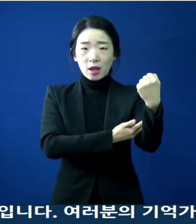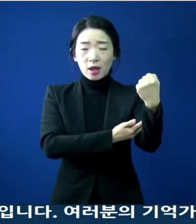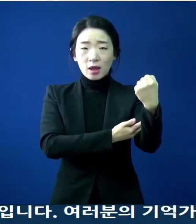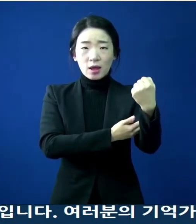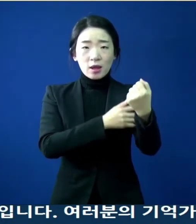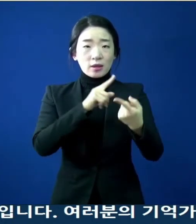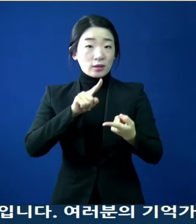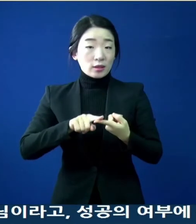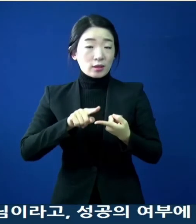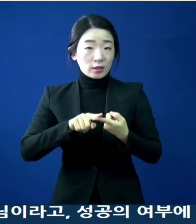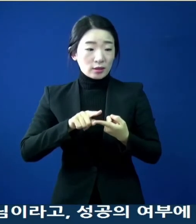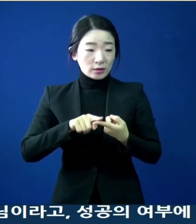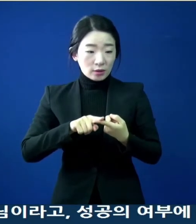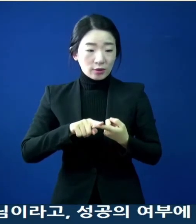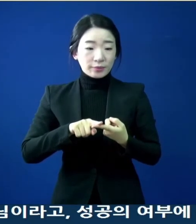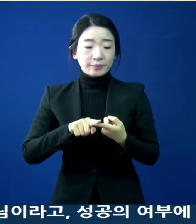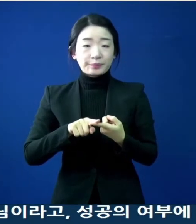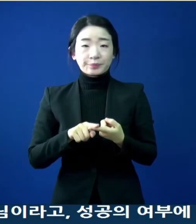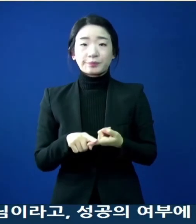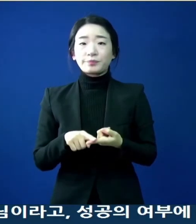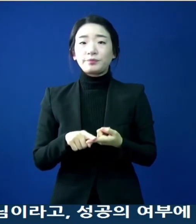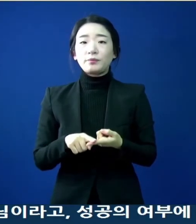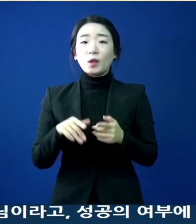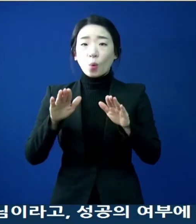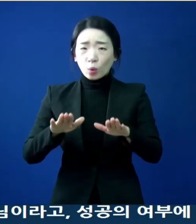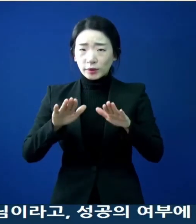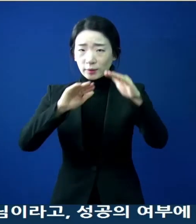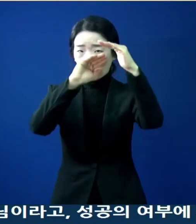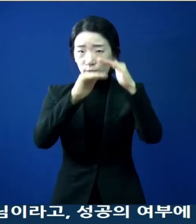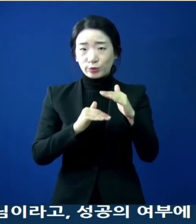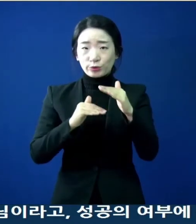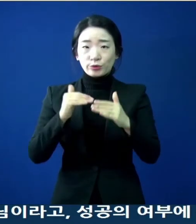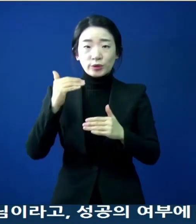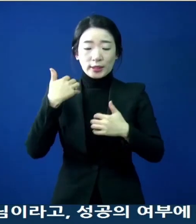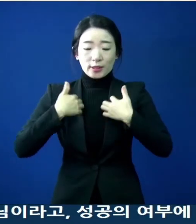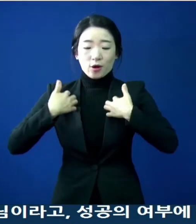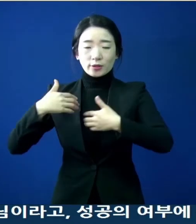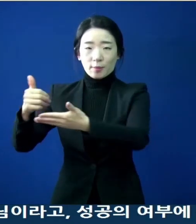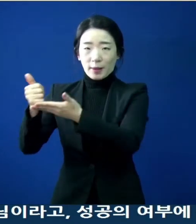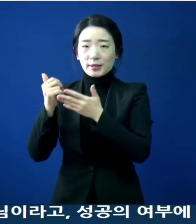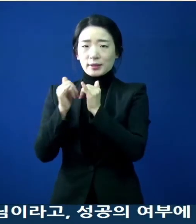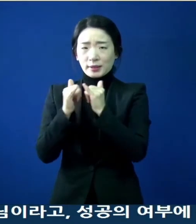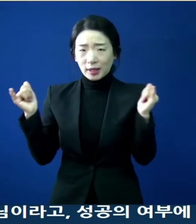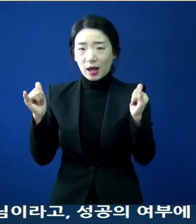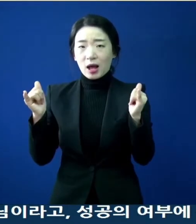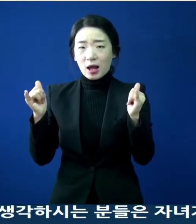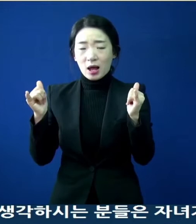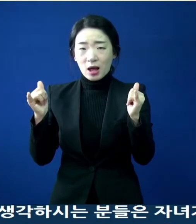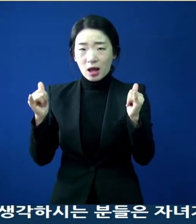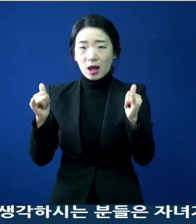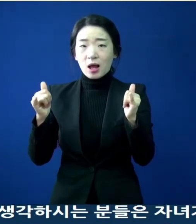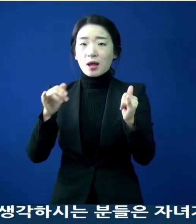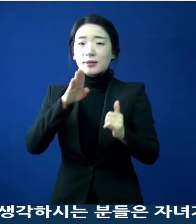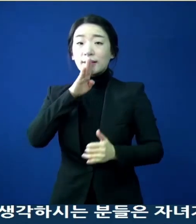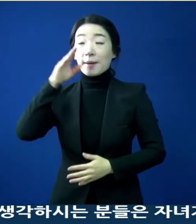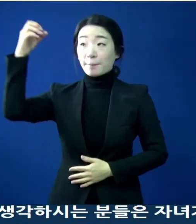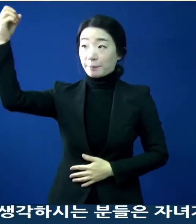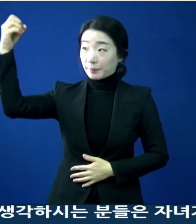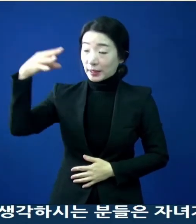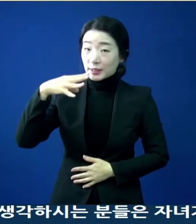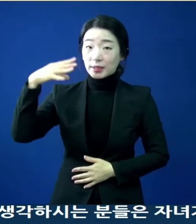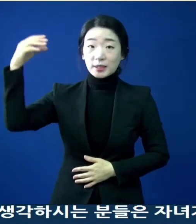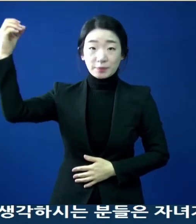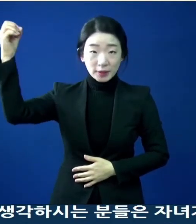있습니다. 그런데 오늘 본문이 영접하는 자, 곧 참빛이 세상에 비추어질 때 오랜 기간 동안